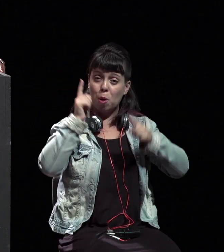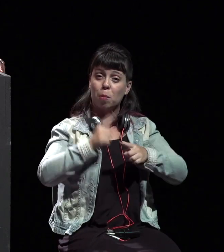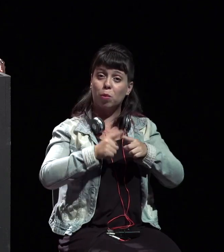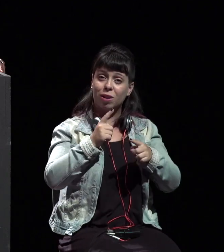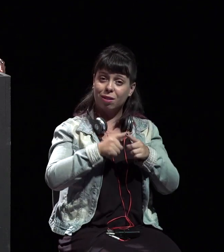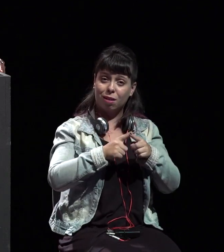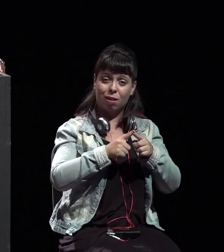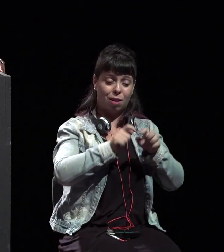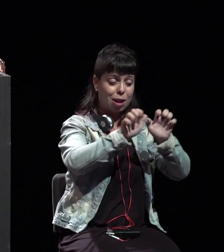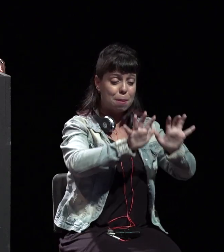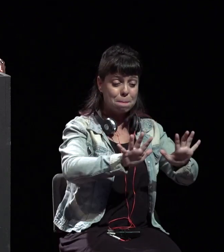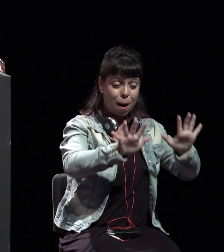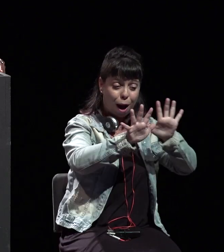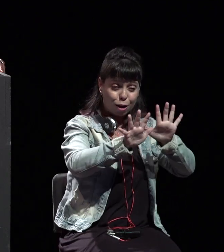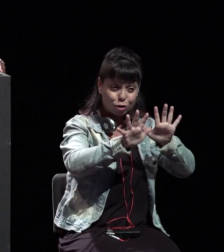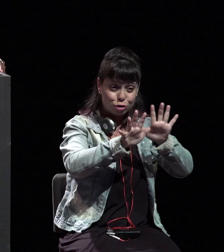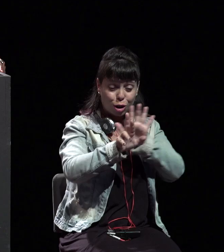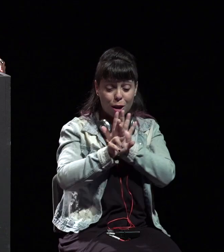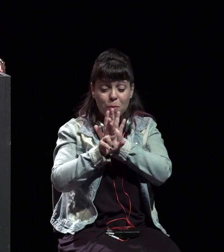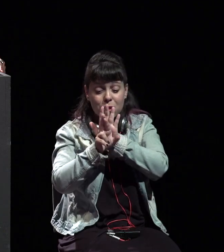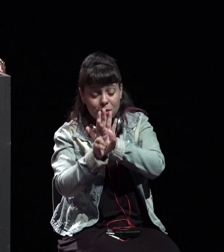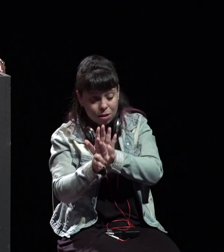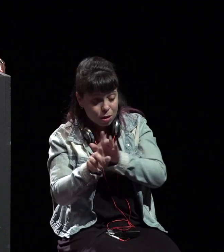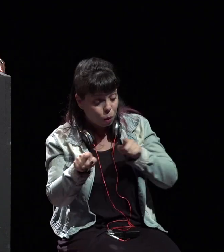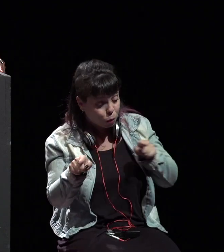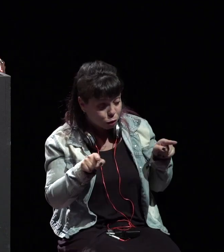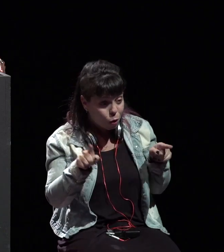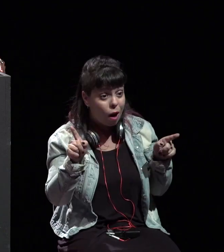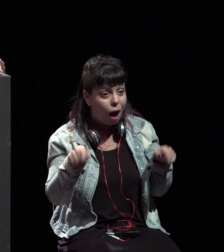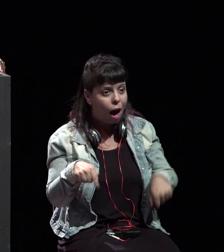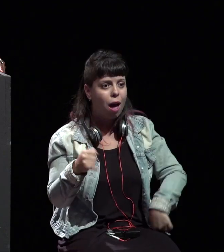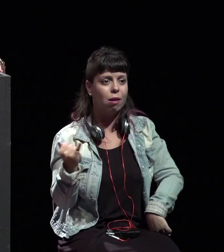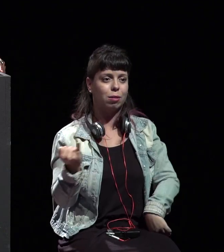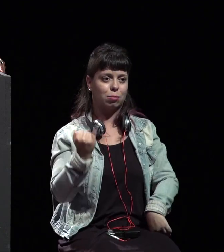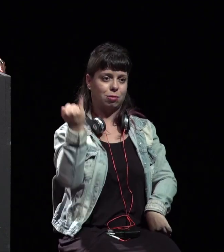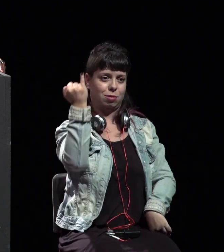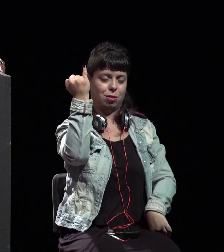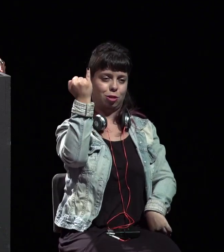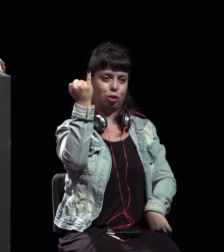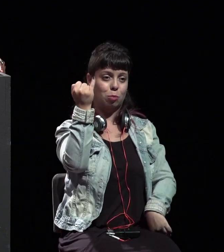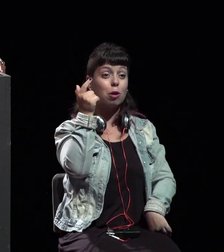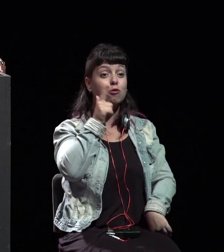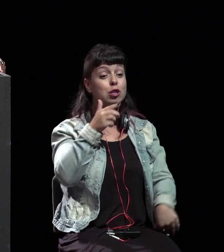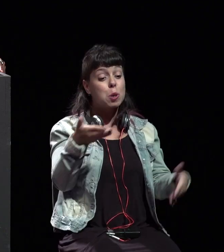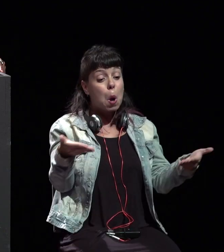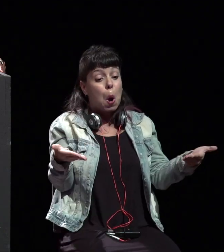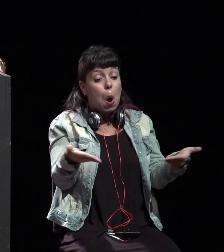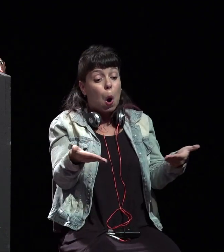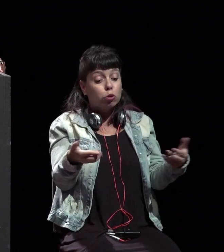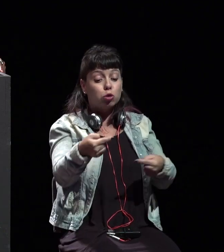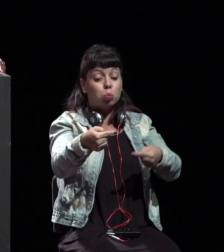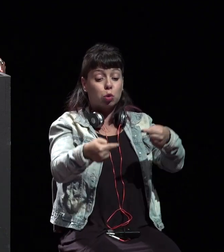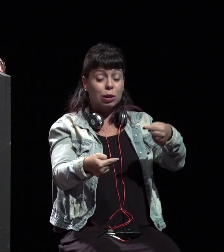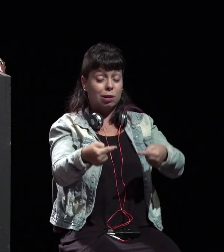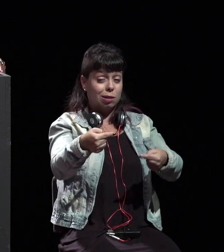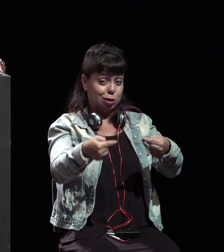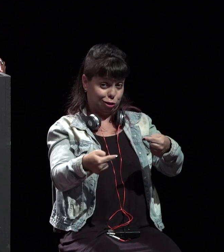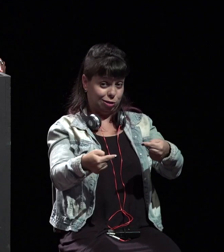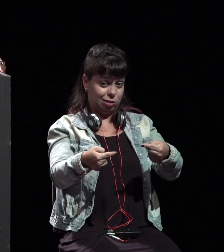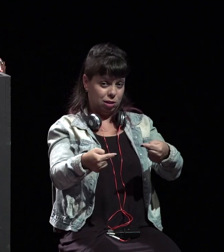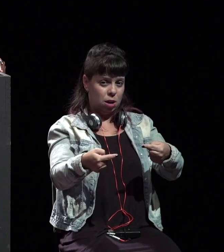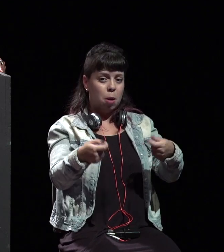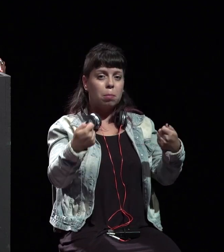representação são categorias importantes para a gente pensar a política contemporânea hoje, é preciso que a gente